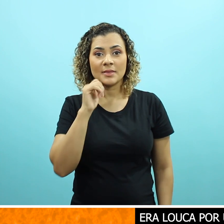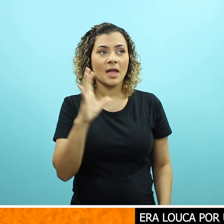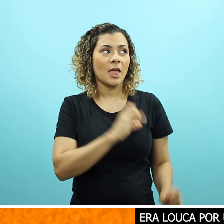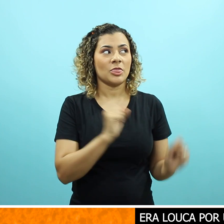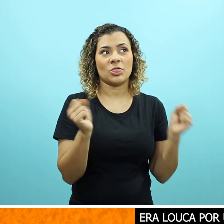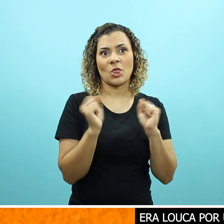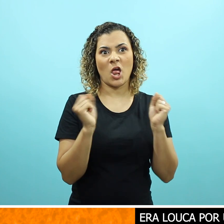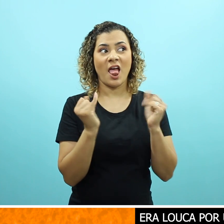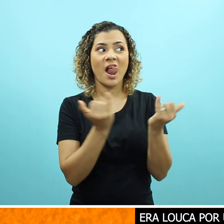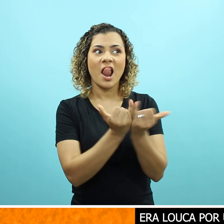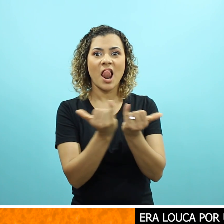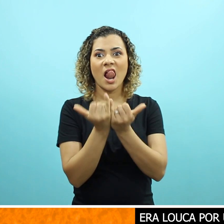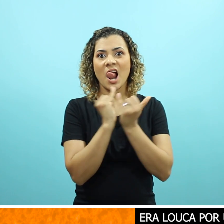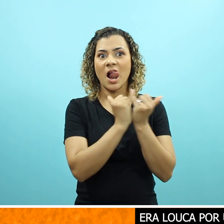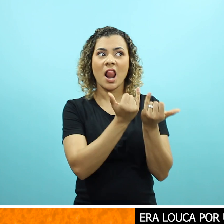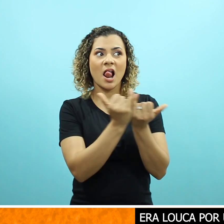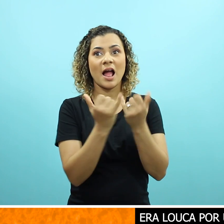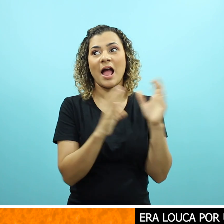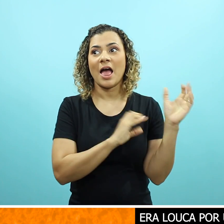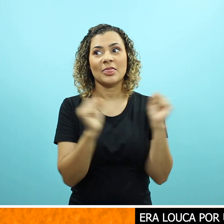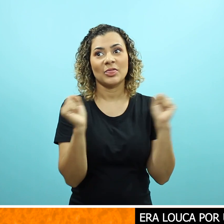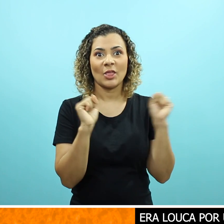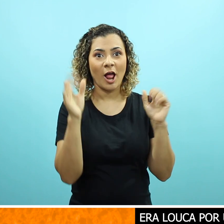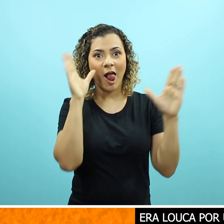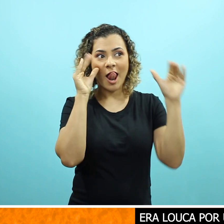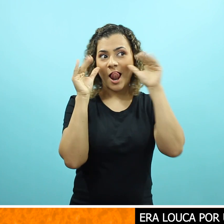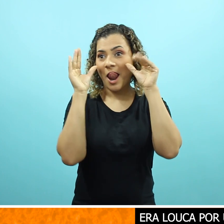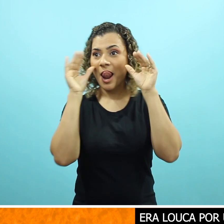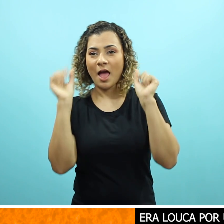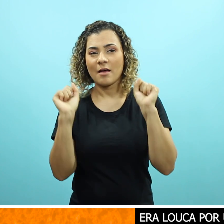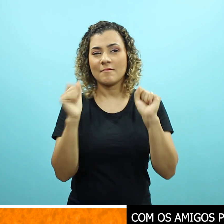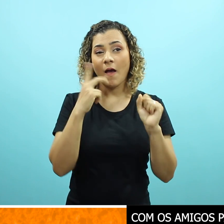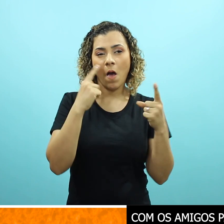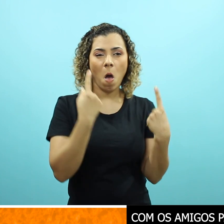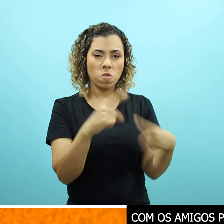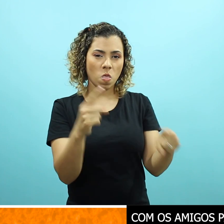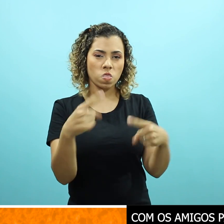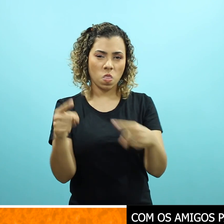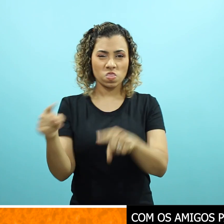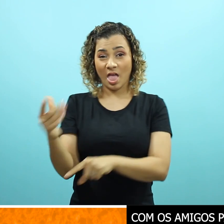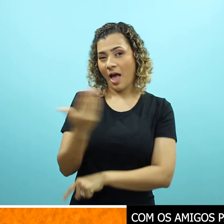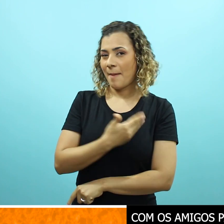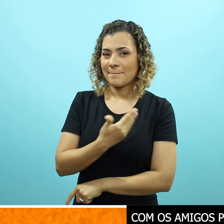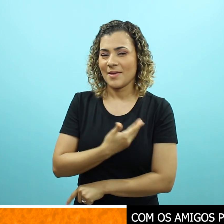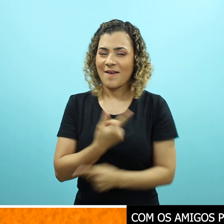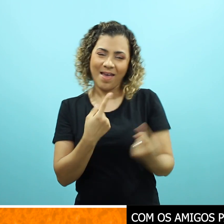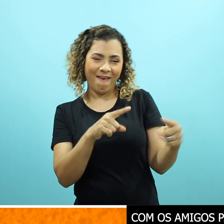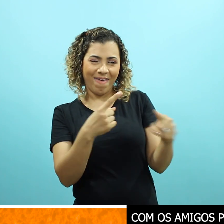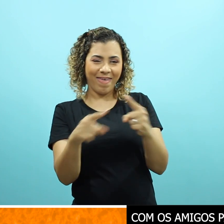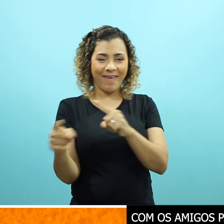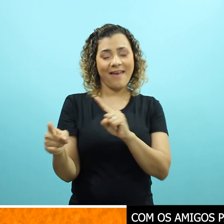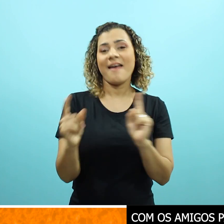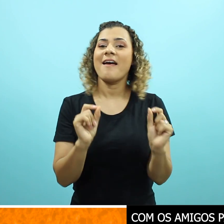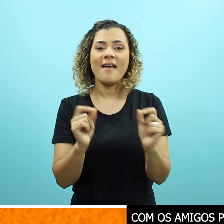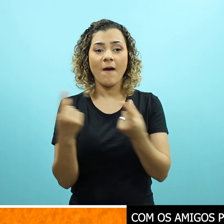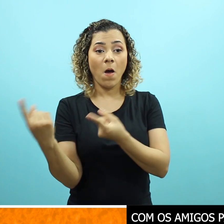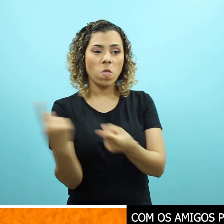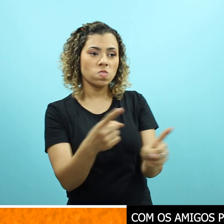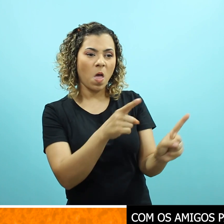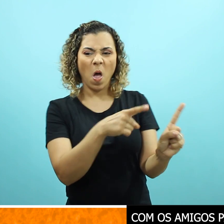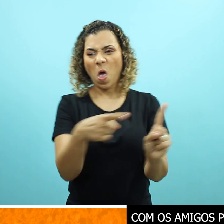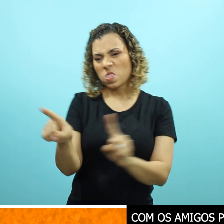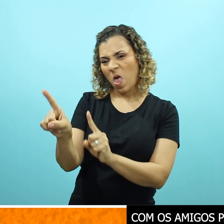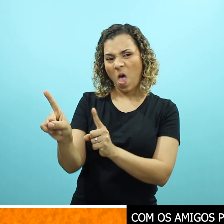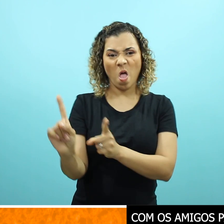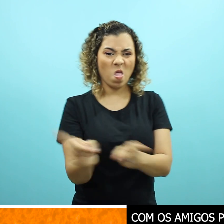Era louca por uma fofoca e vivia fazendo intrigas com os amigos para jogá-los uns